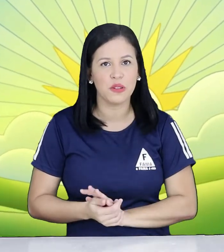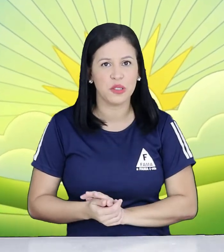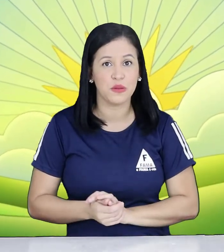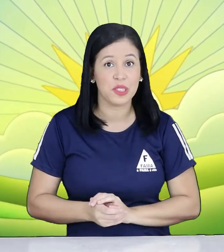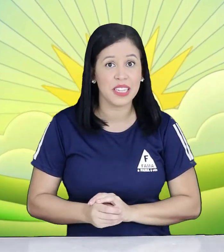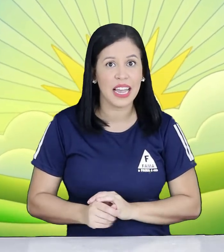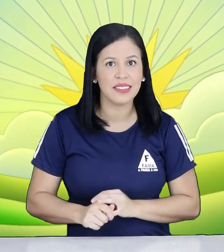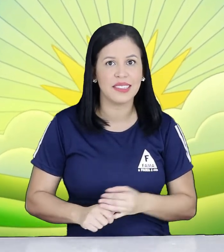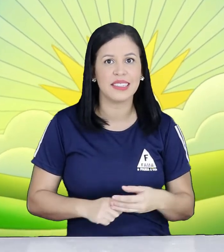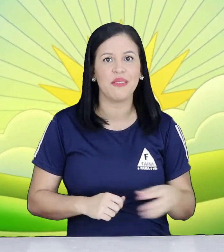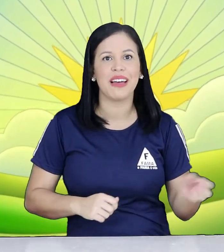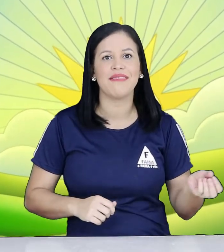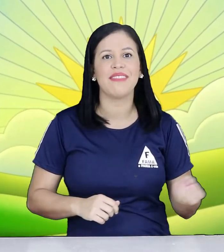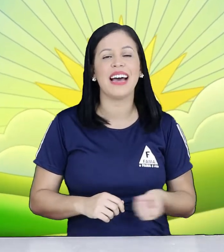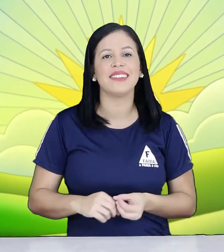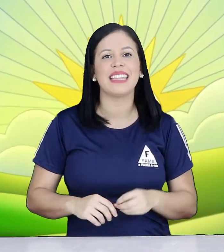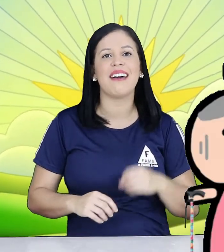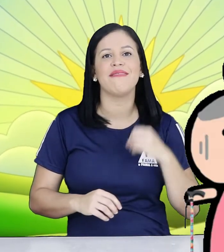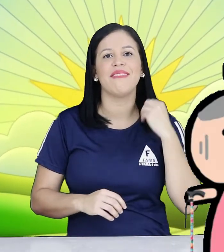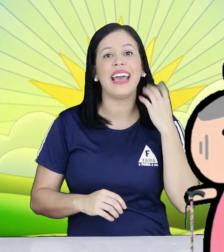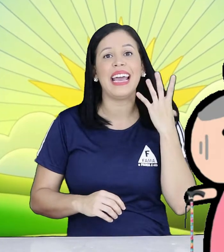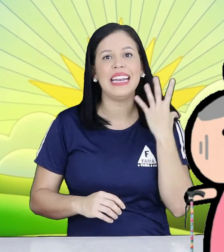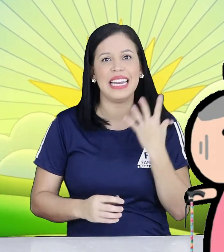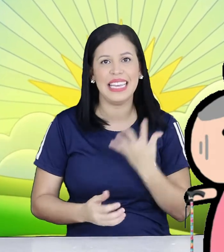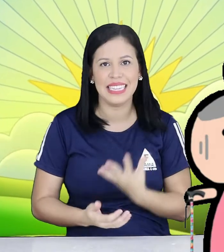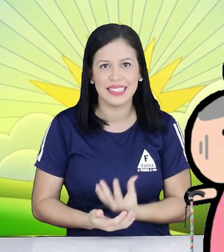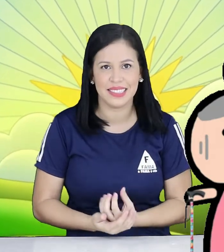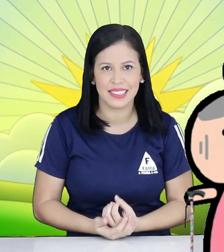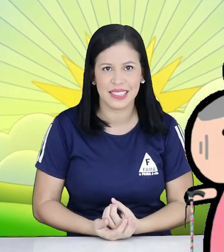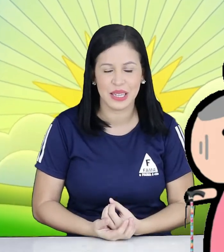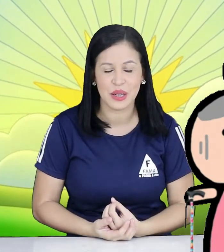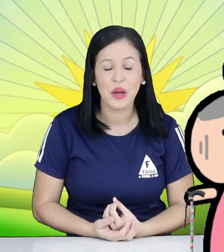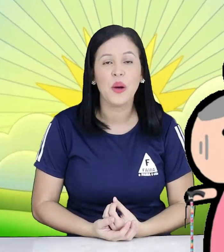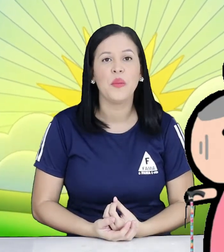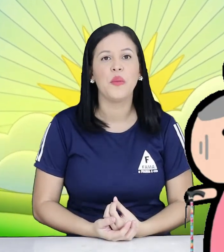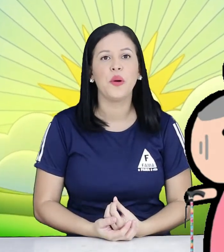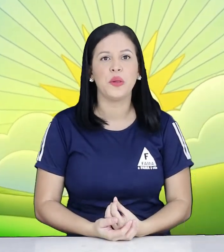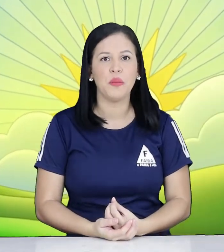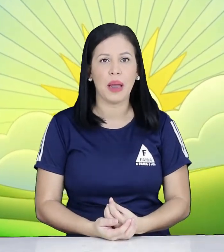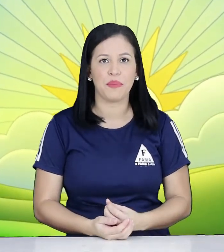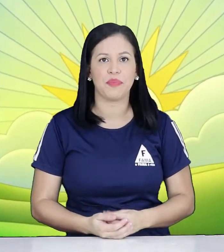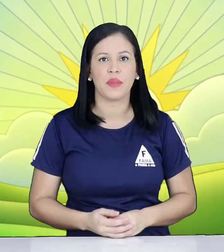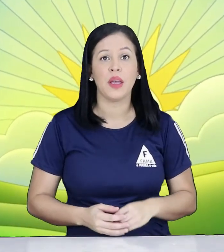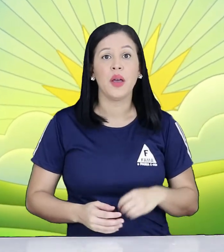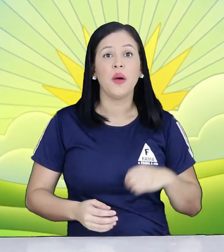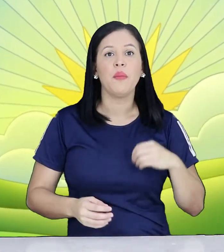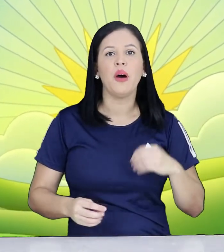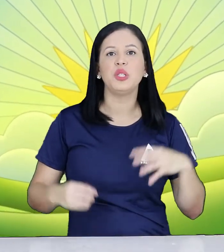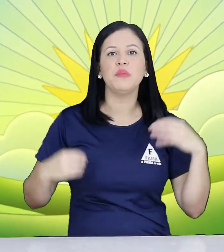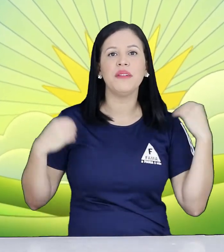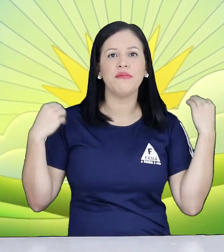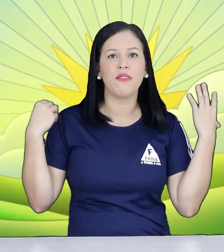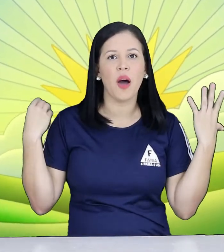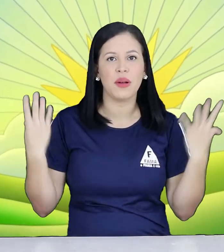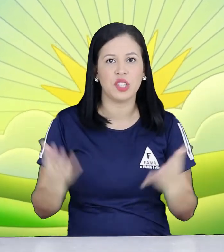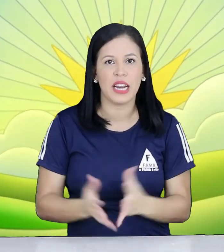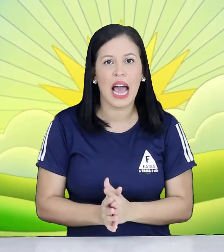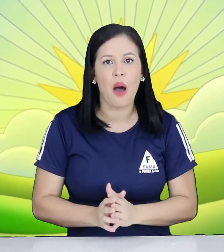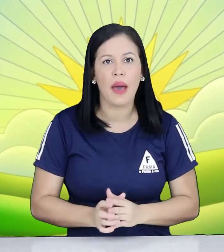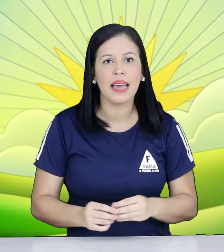de vocês estão na fase da velhice. Muito bem. Bom, de uma forma geral, essas